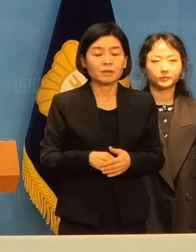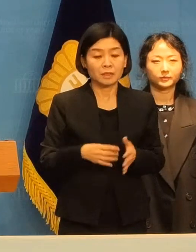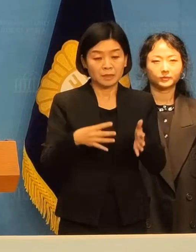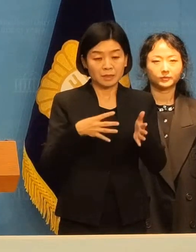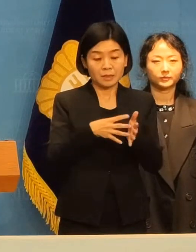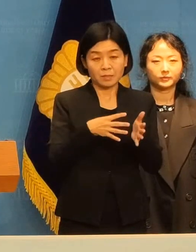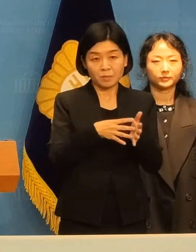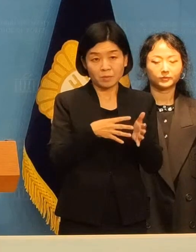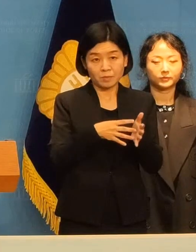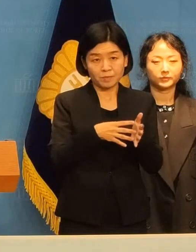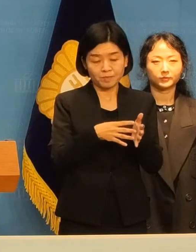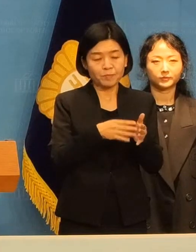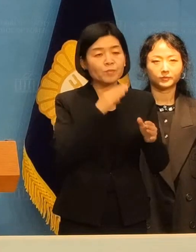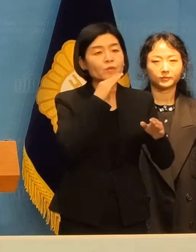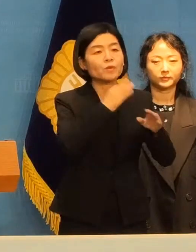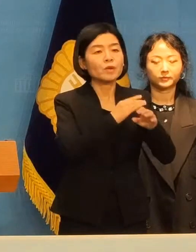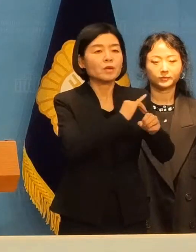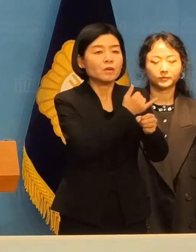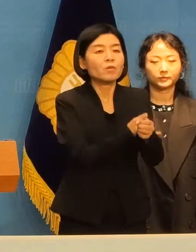사단법인